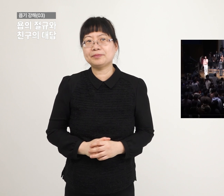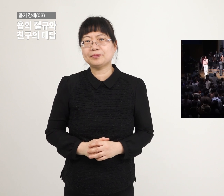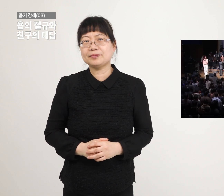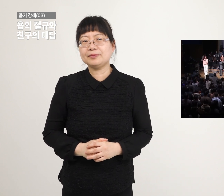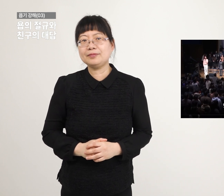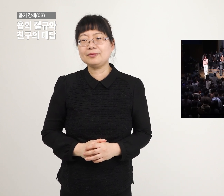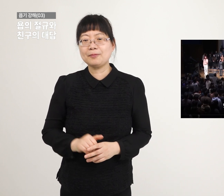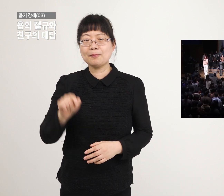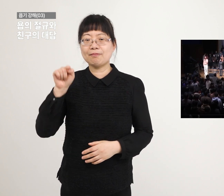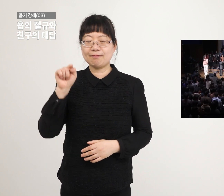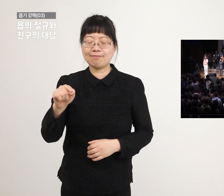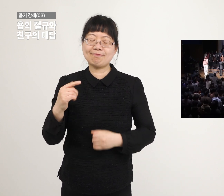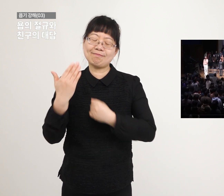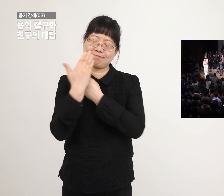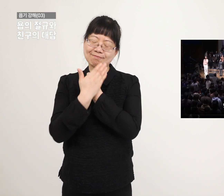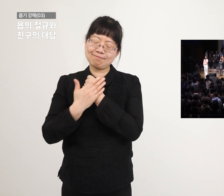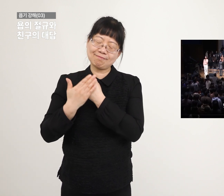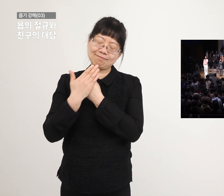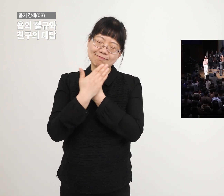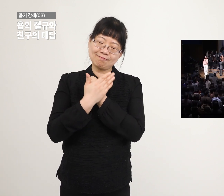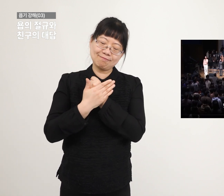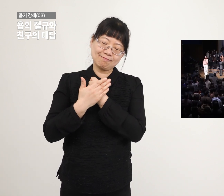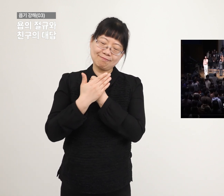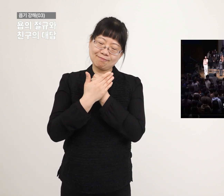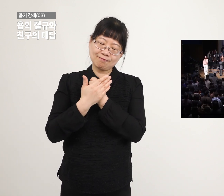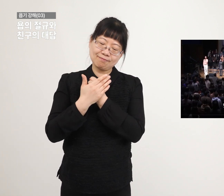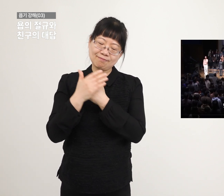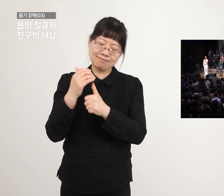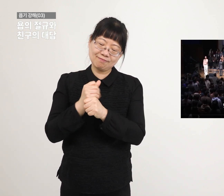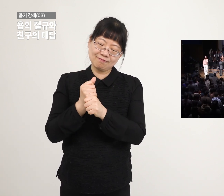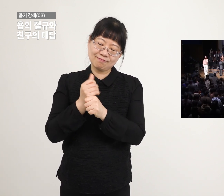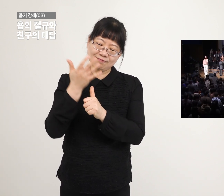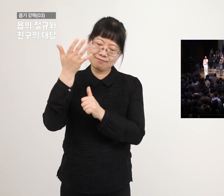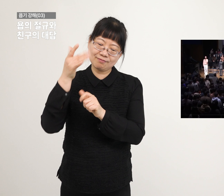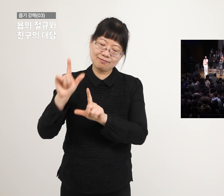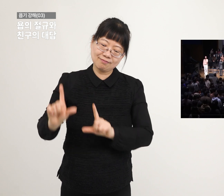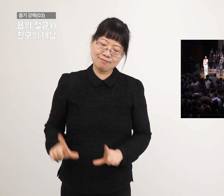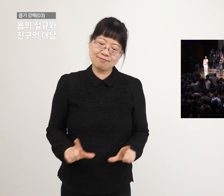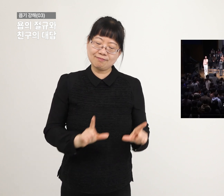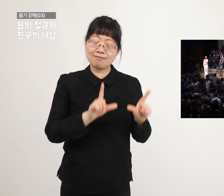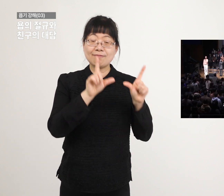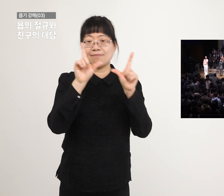그 은혜를 놓치며 살았네.